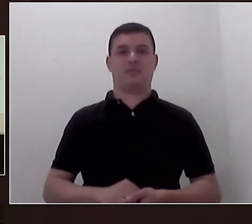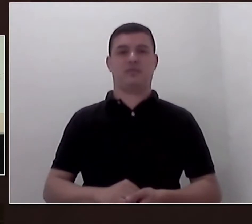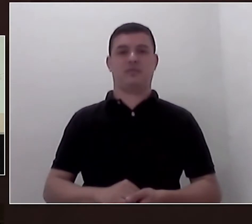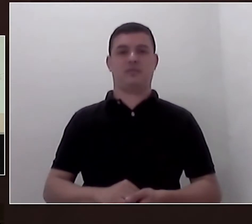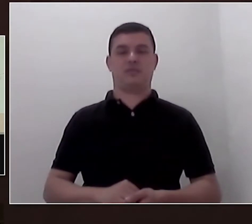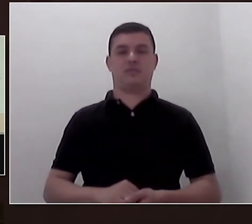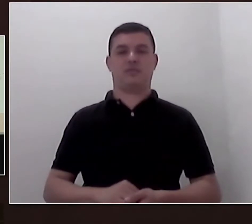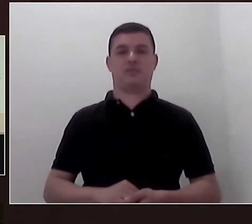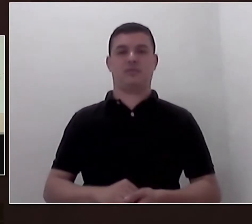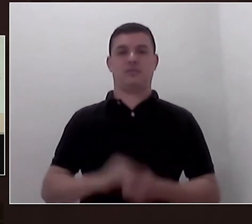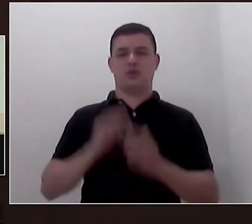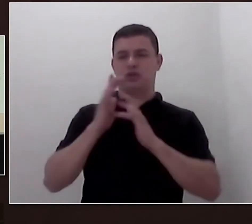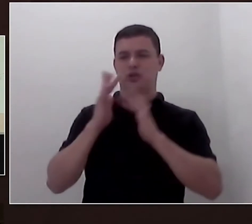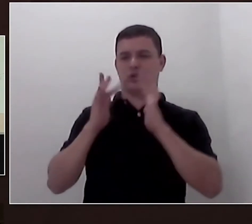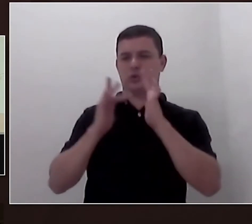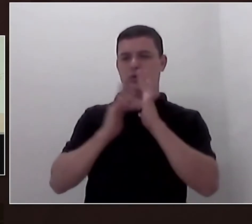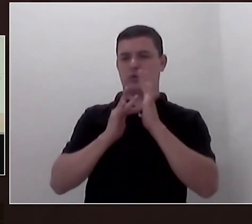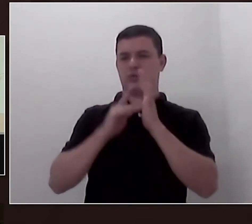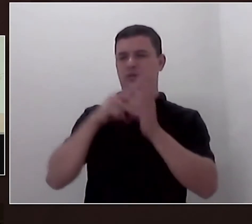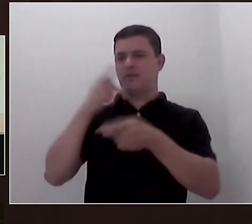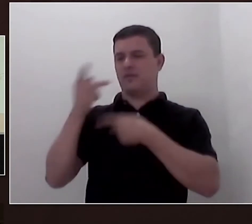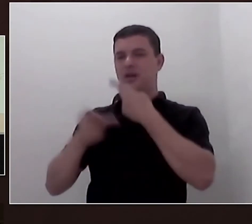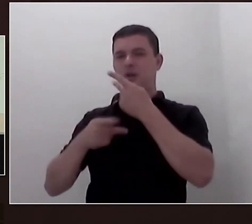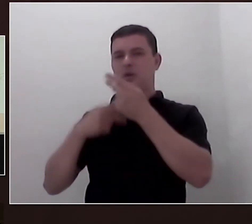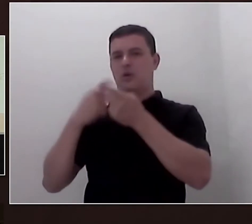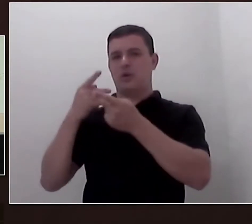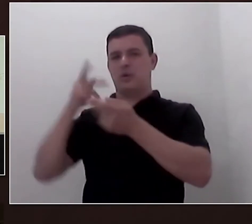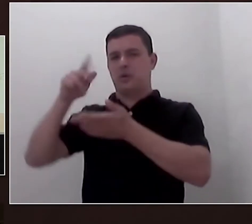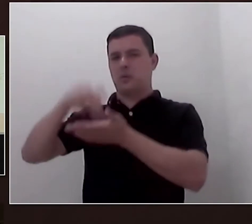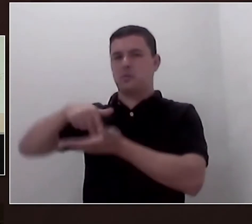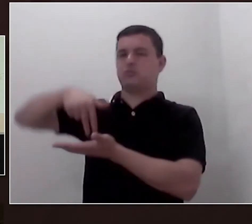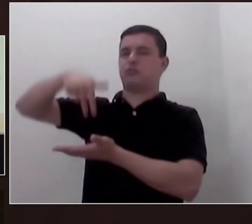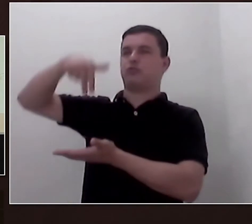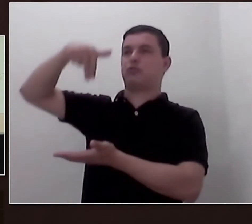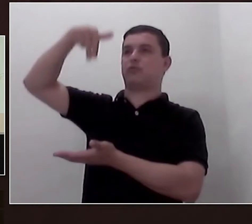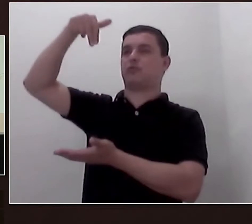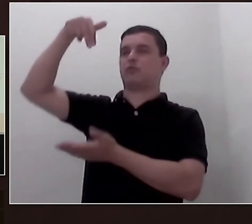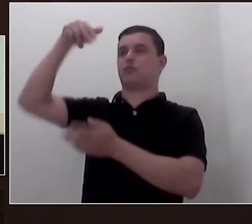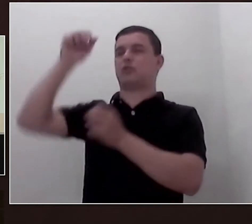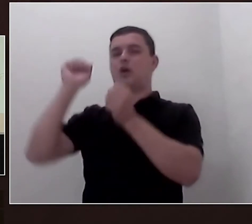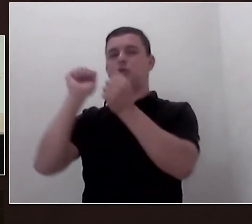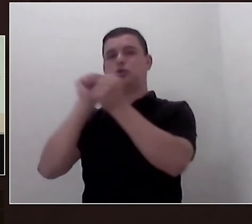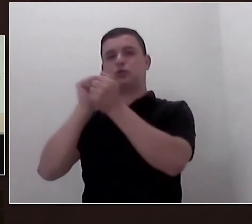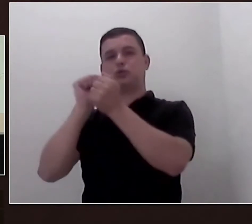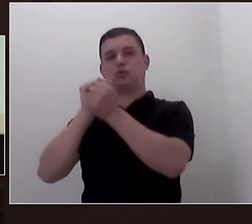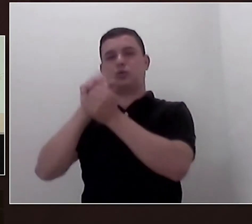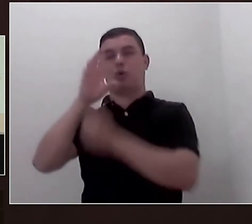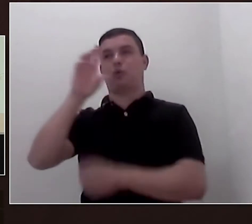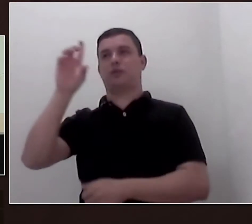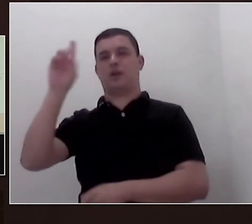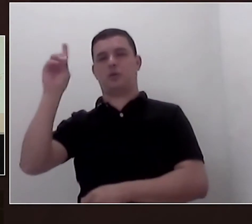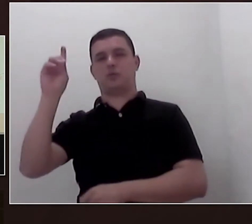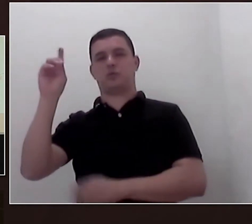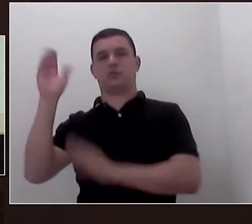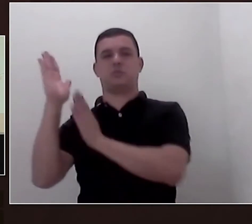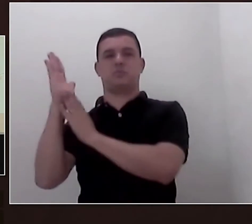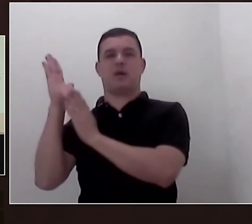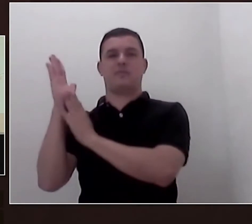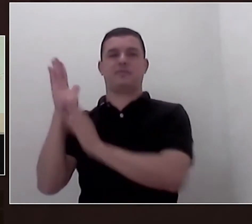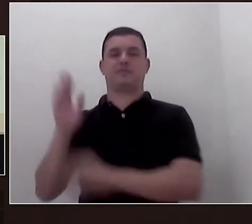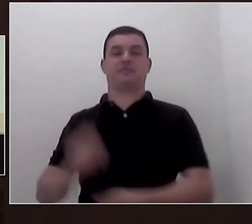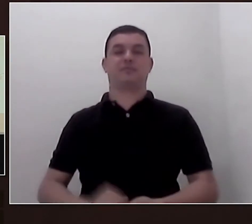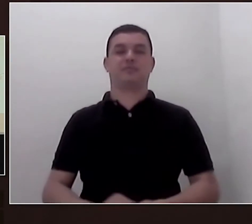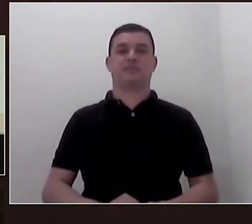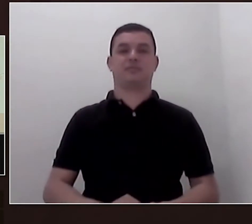foi recebido no céu e assentou-se à destra de Deus, e eles, tendo partido, foram pregar.